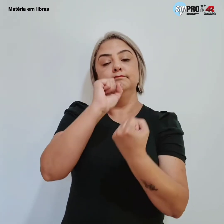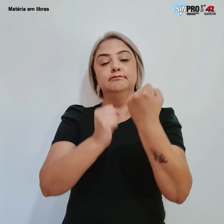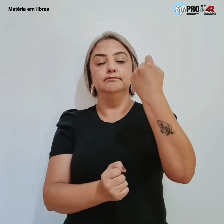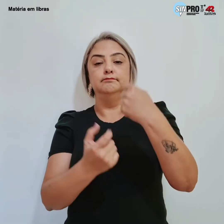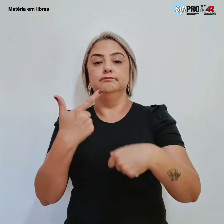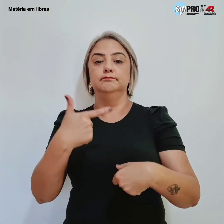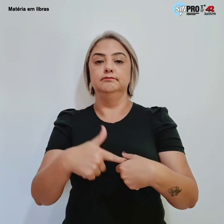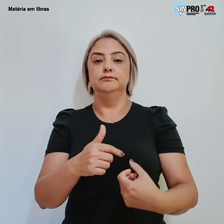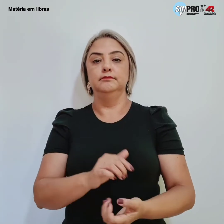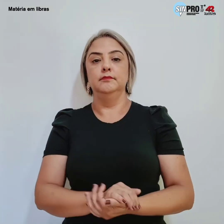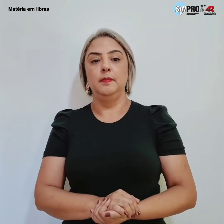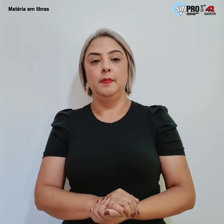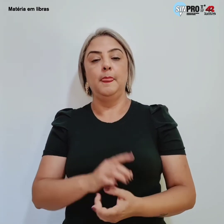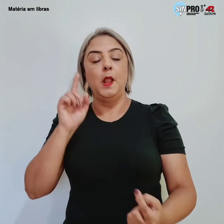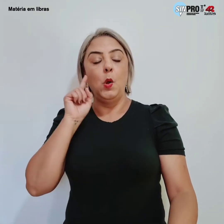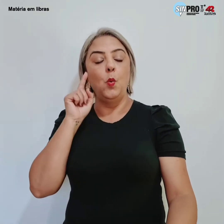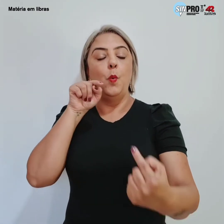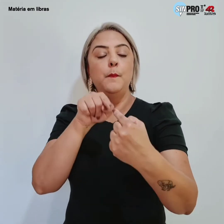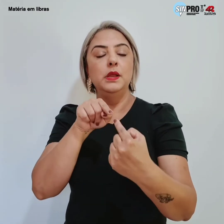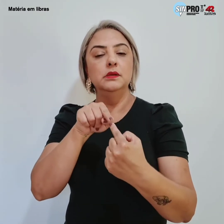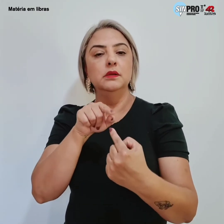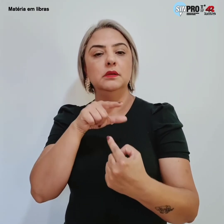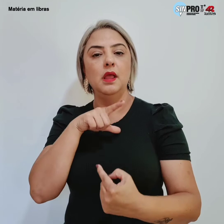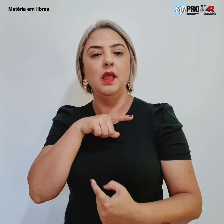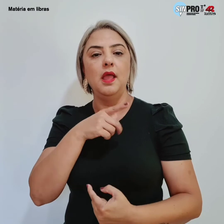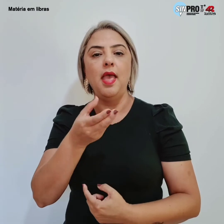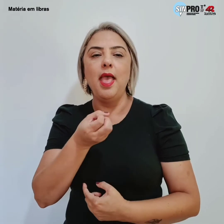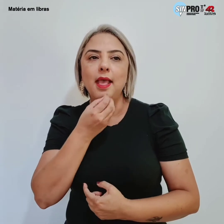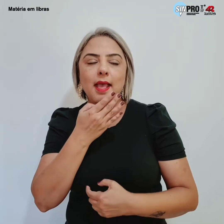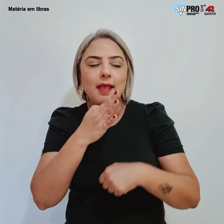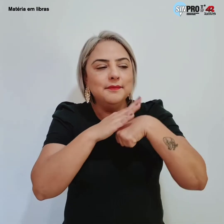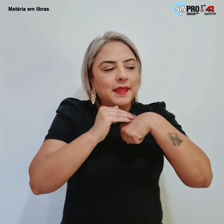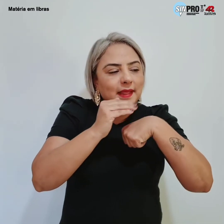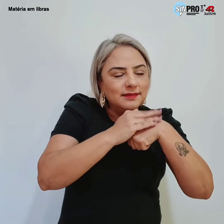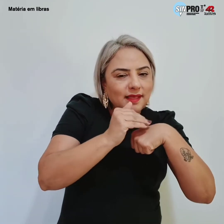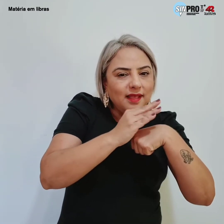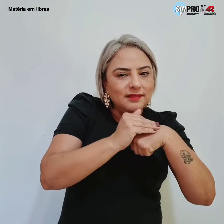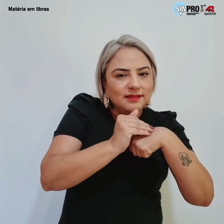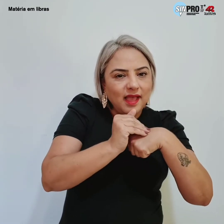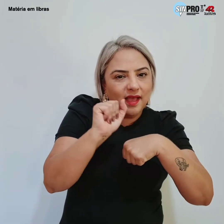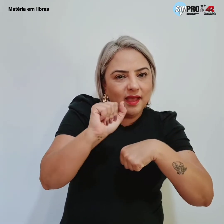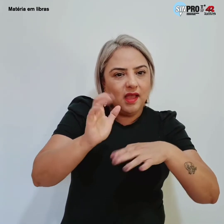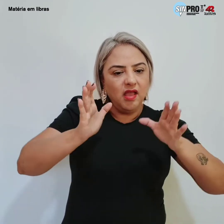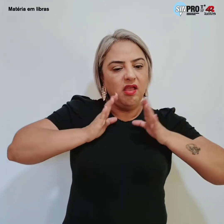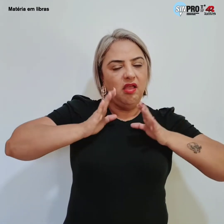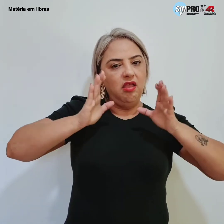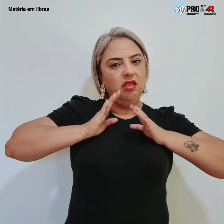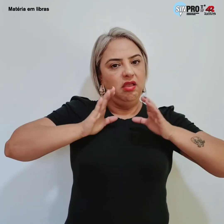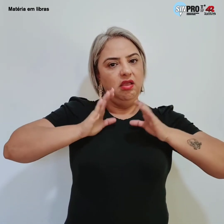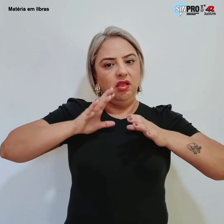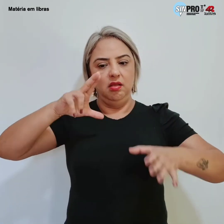petrolífera. O objetivo é agradar os acionistas privados da Petrobras.